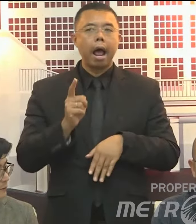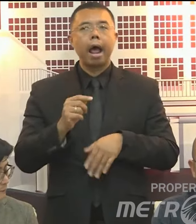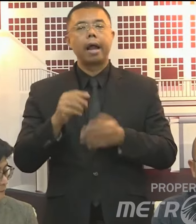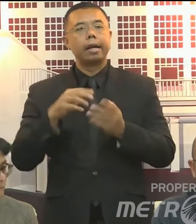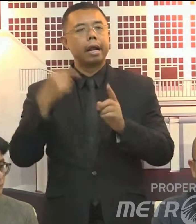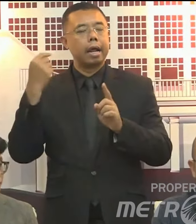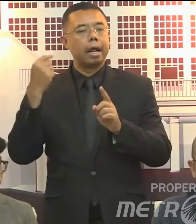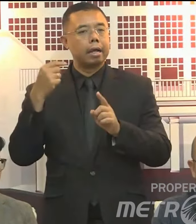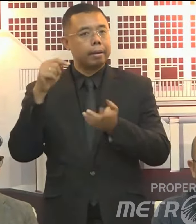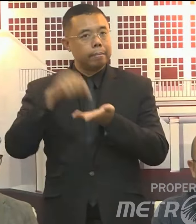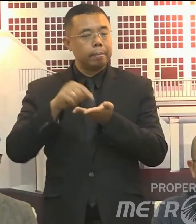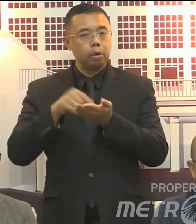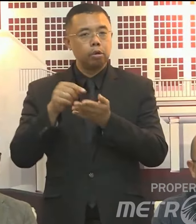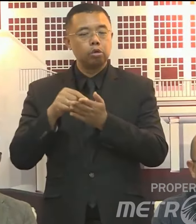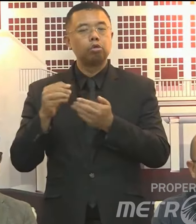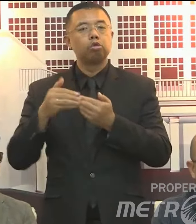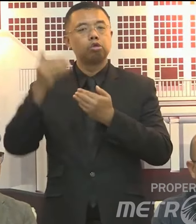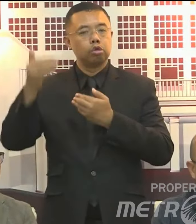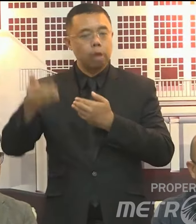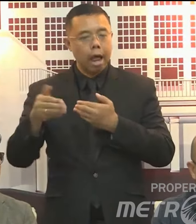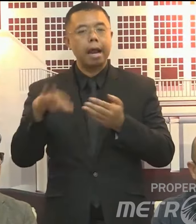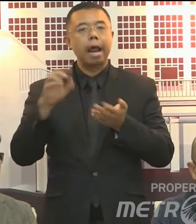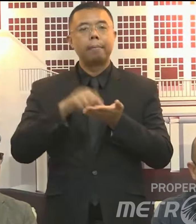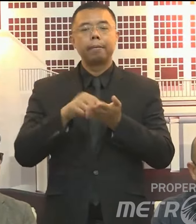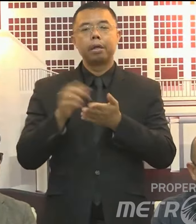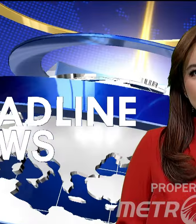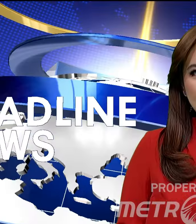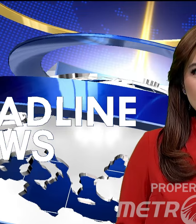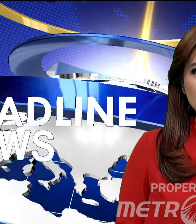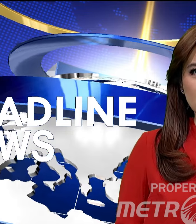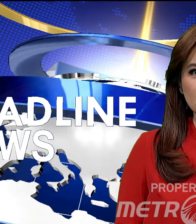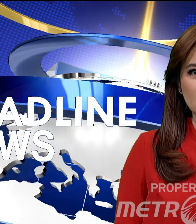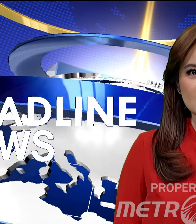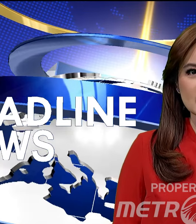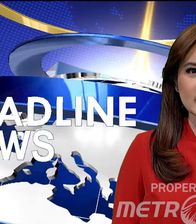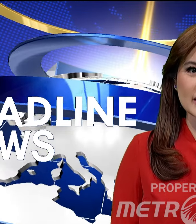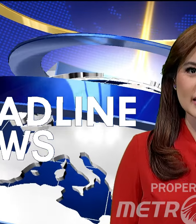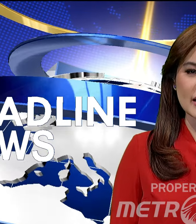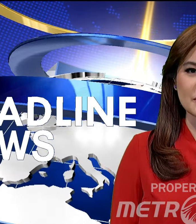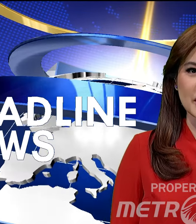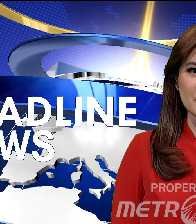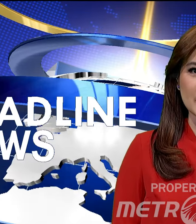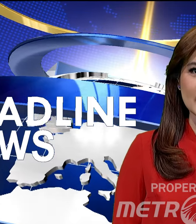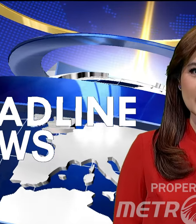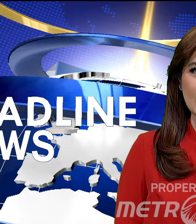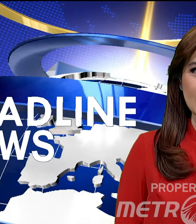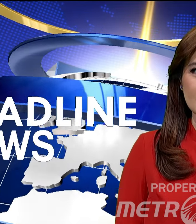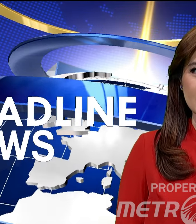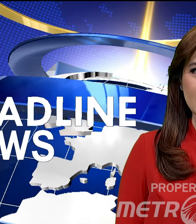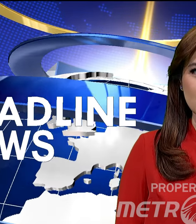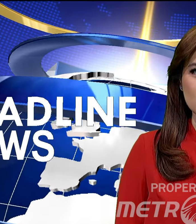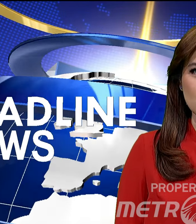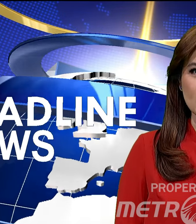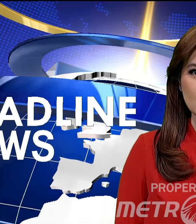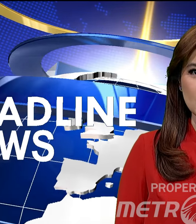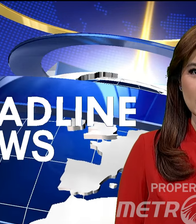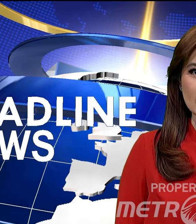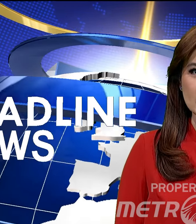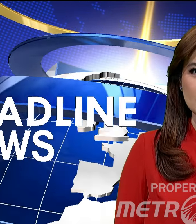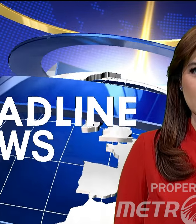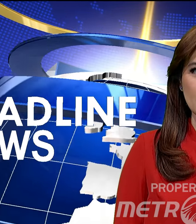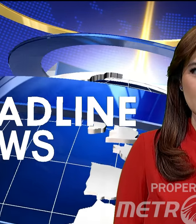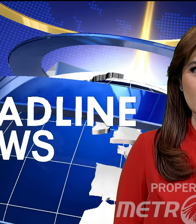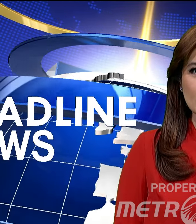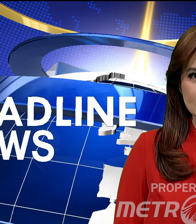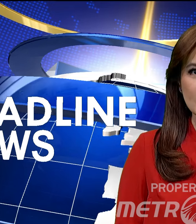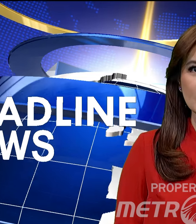suara susulan atau PSS, dan juga pemungutan suara. Dan untuk informasi terkini kita akan bergabung dengan rekan Arbida Dono Sumito